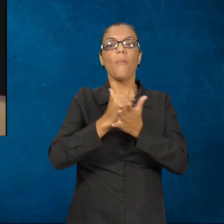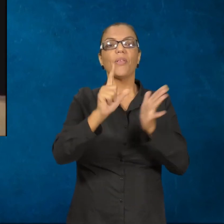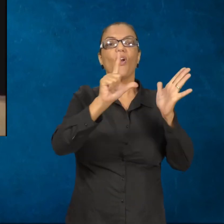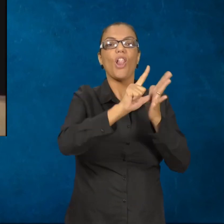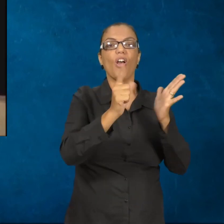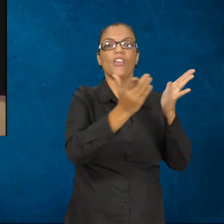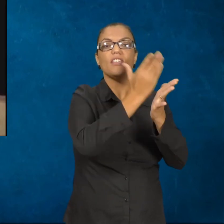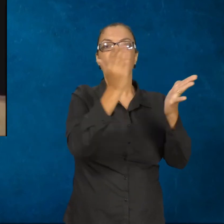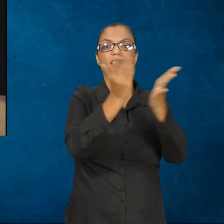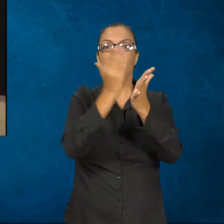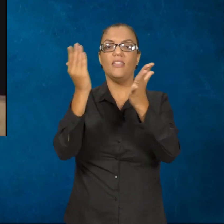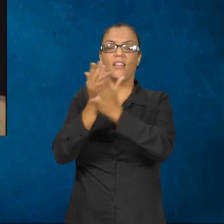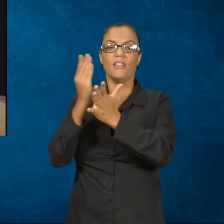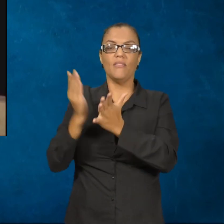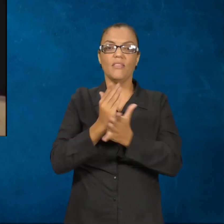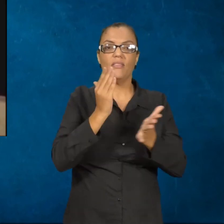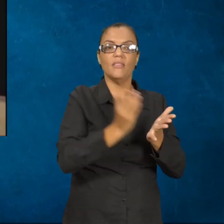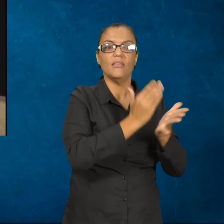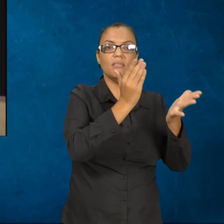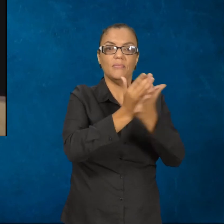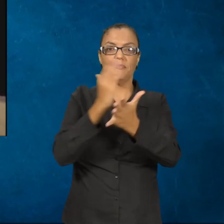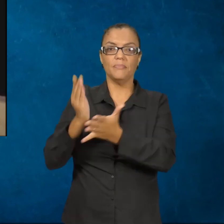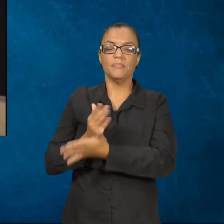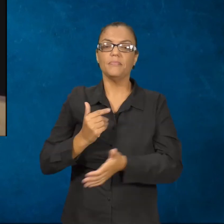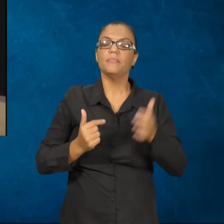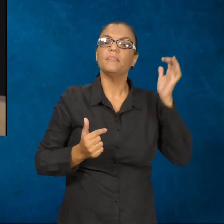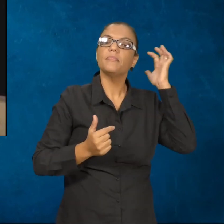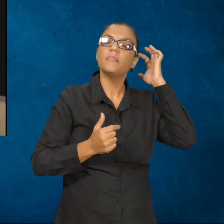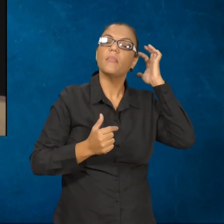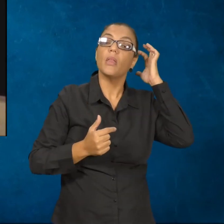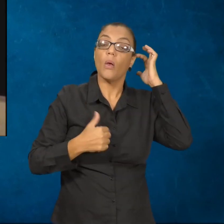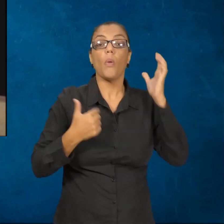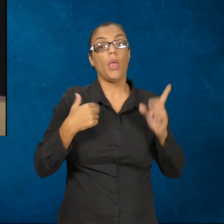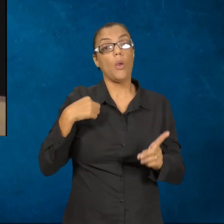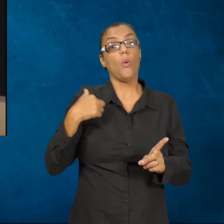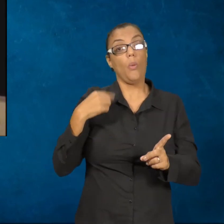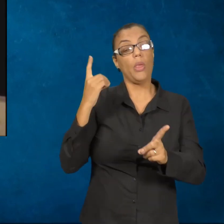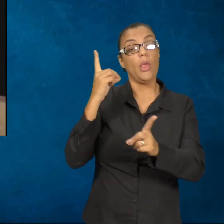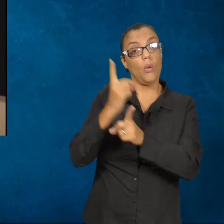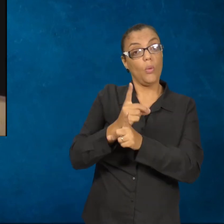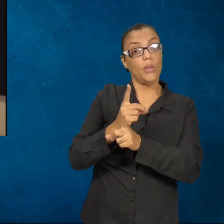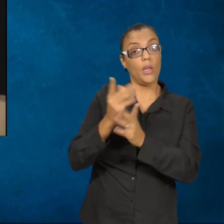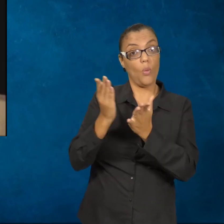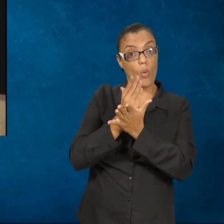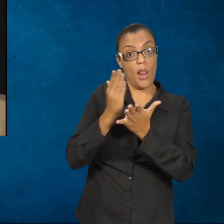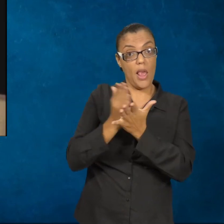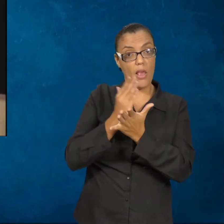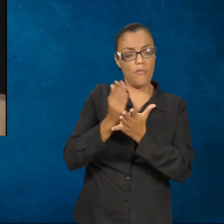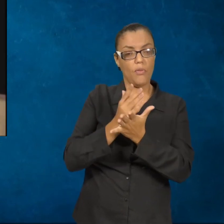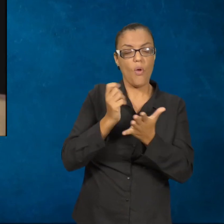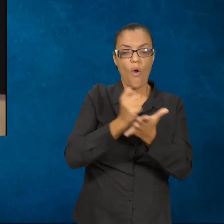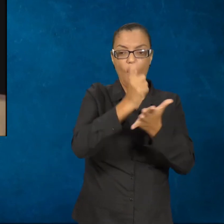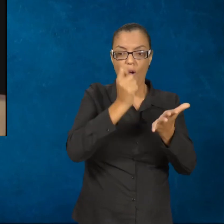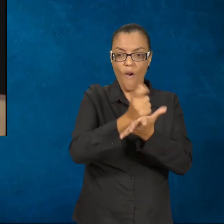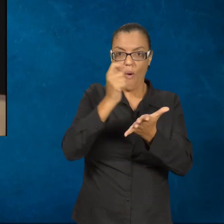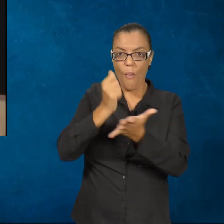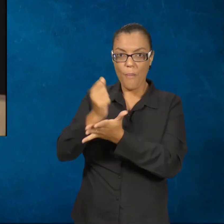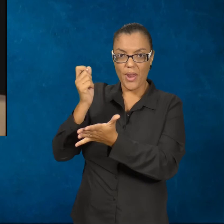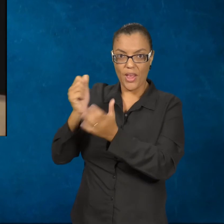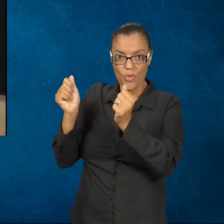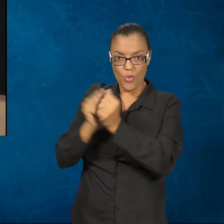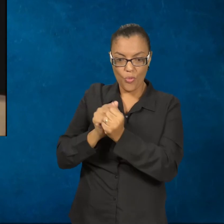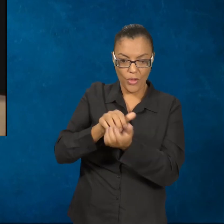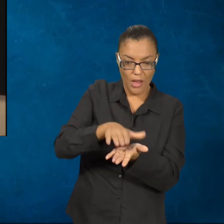mal editado, arranquei as capas, mandei editar num volume único, encadernar num volume único. Entreguei 1.200 páginas para o meu